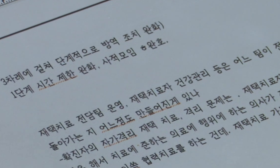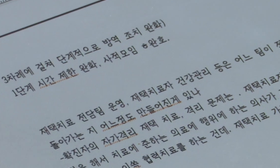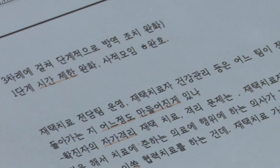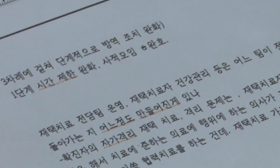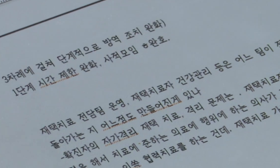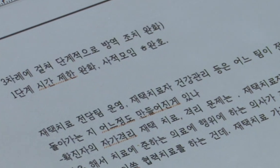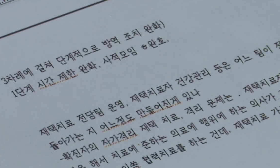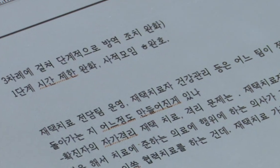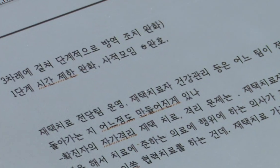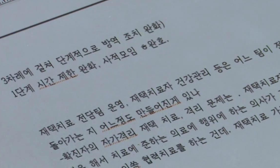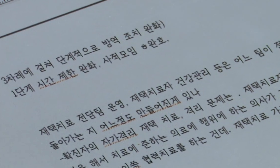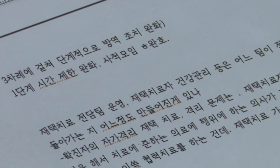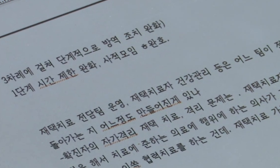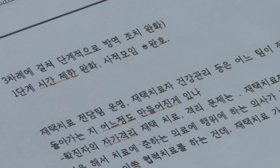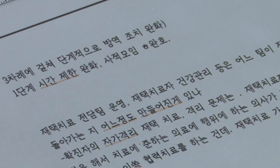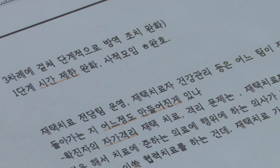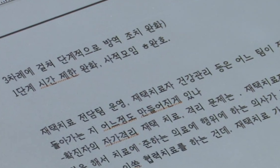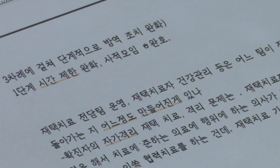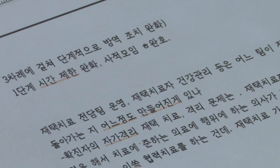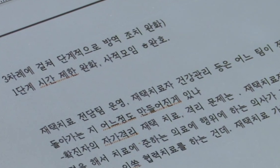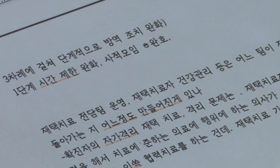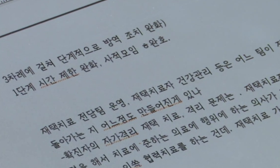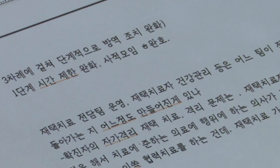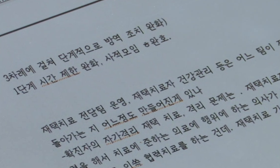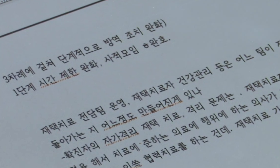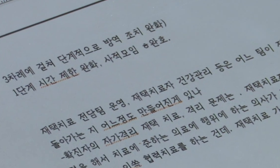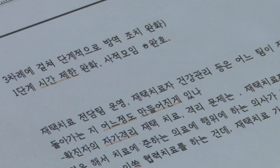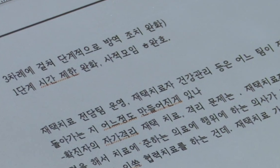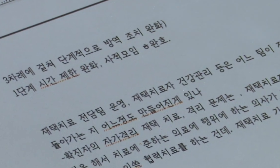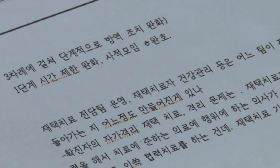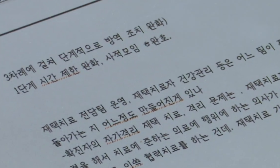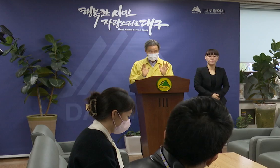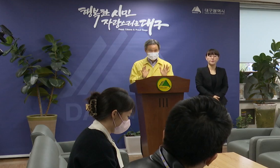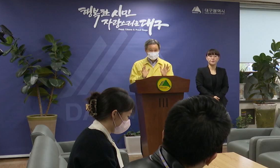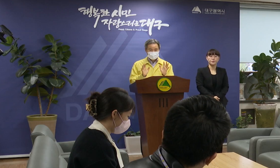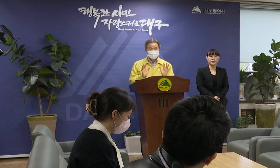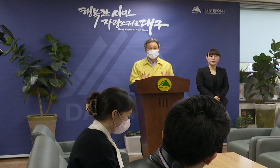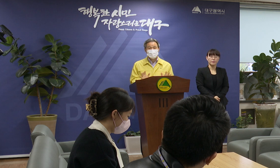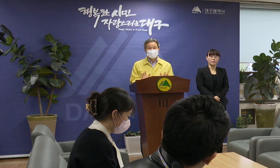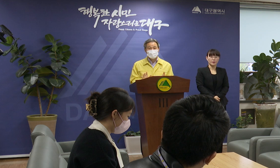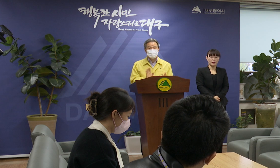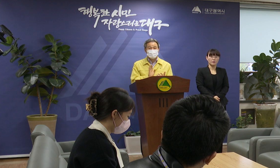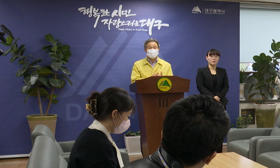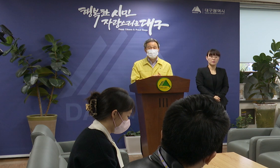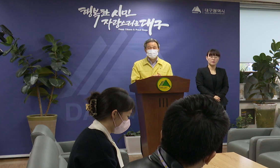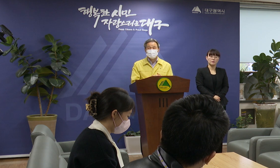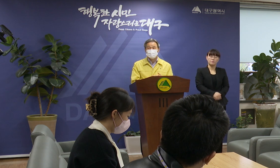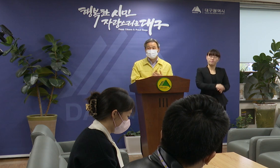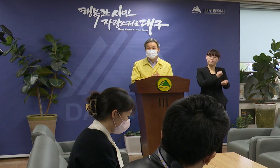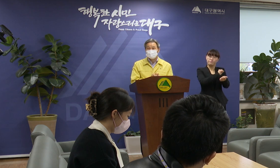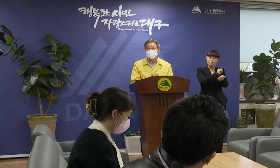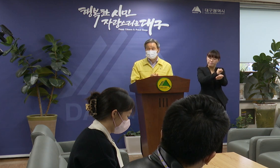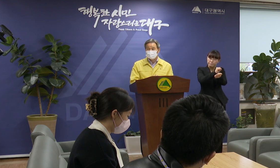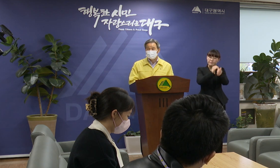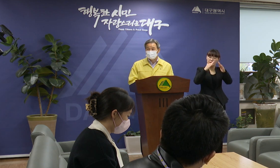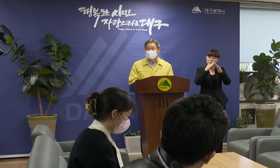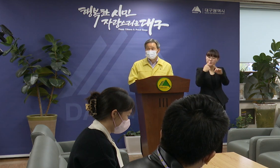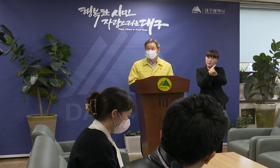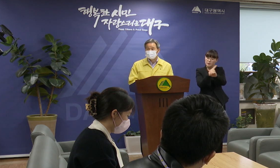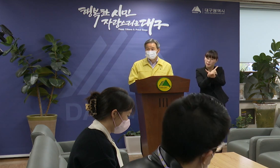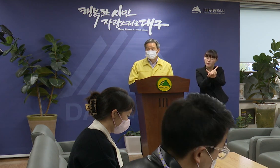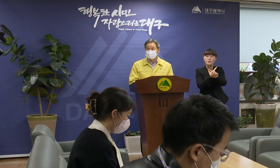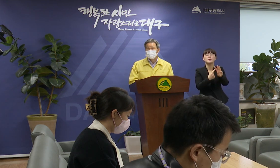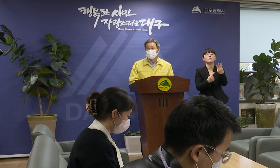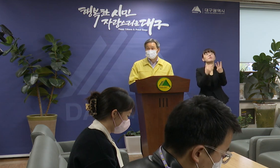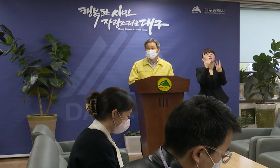단계로 넘어갑니다. 그래서 기본적으로는 6주 로 단시 한 타임에 한 300명 정도 지속적으로 관리할 수